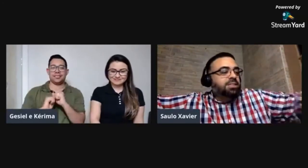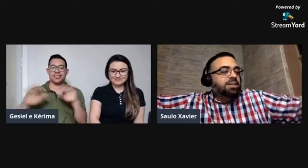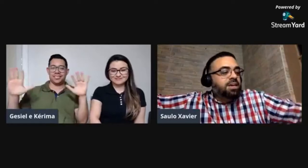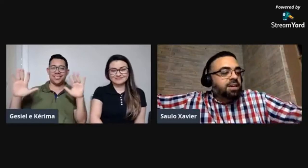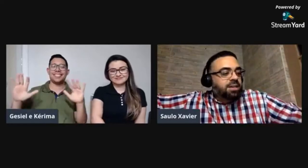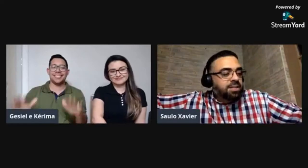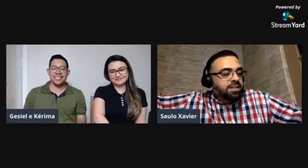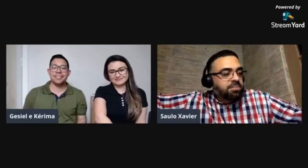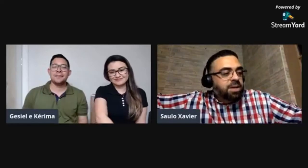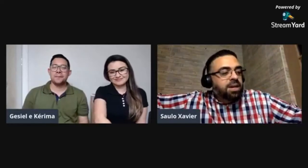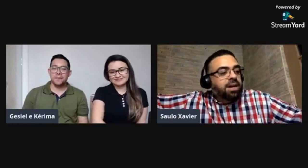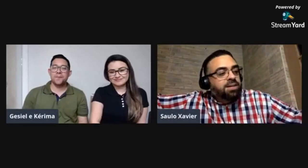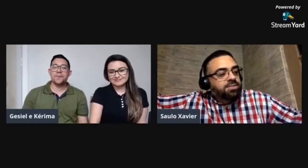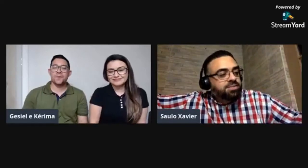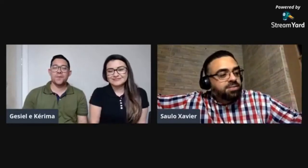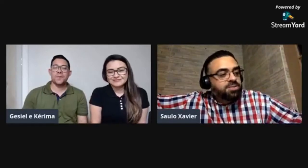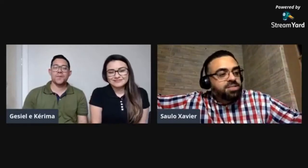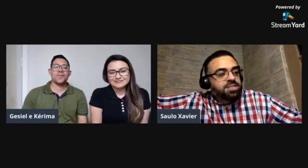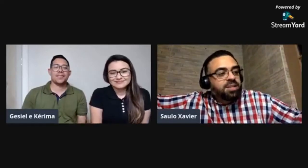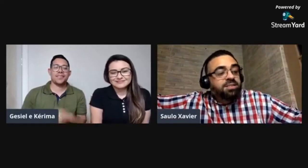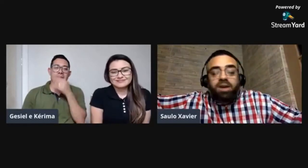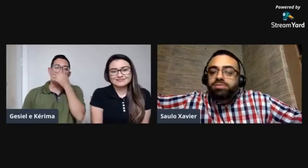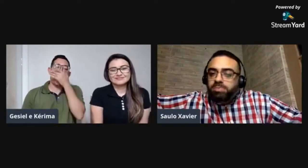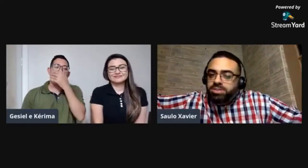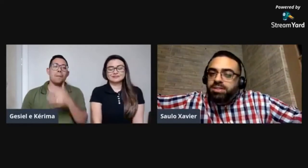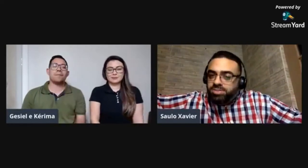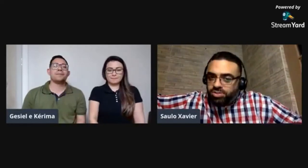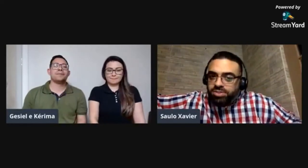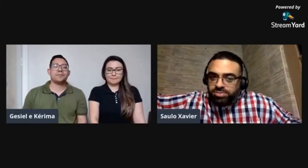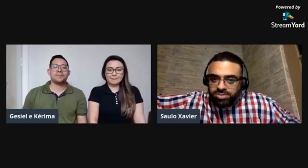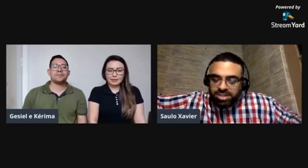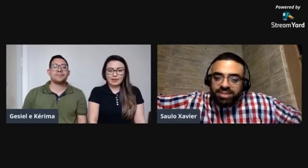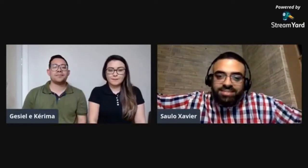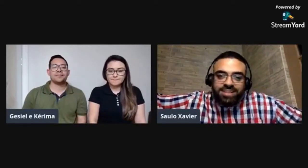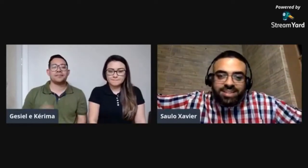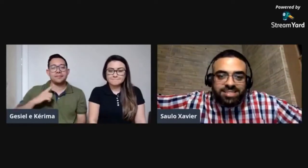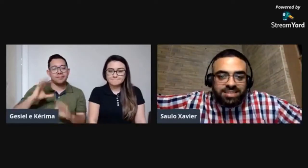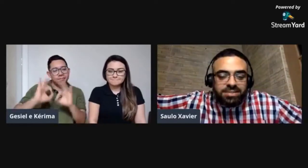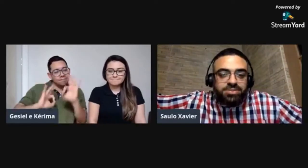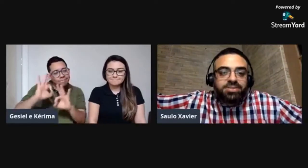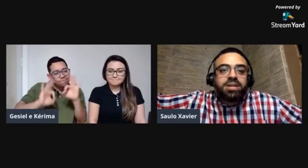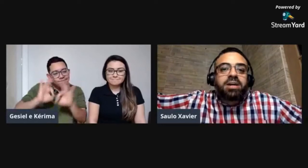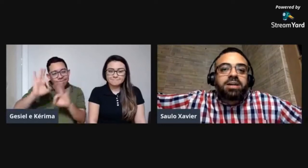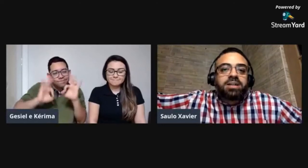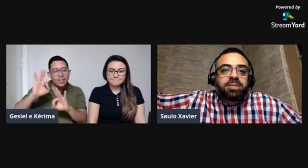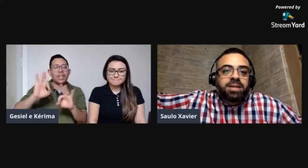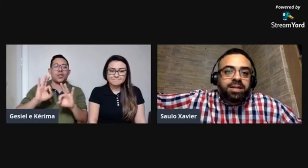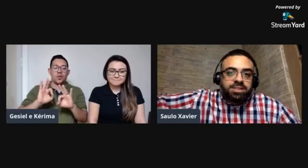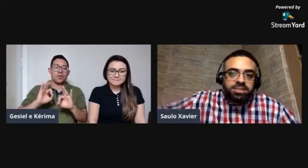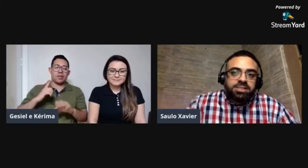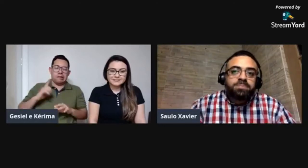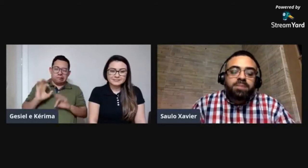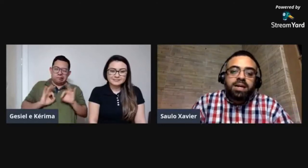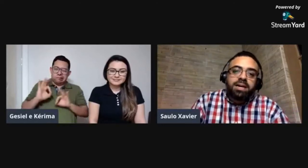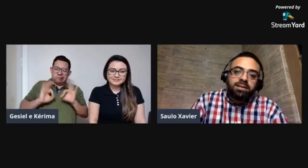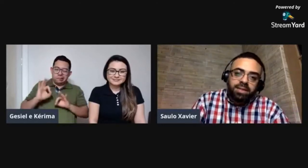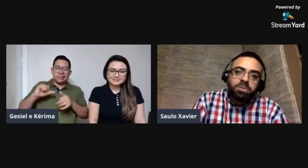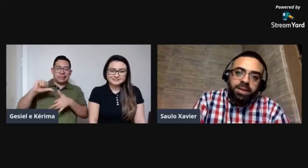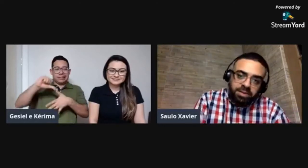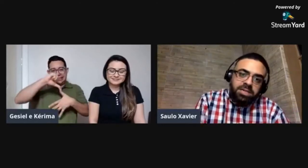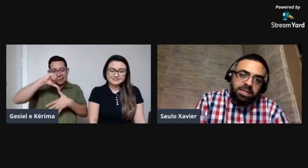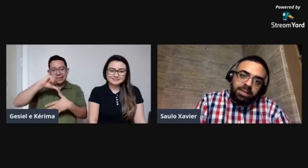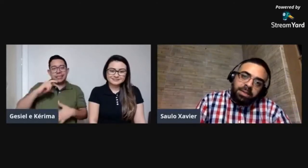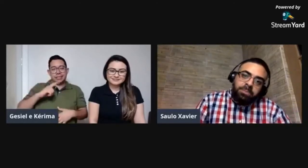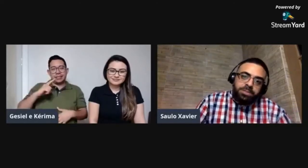Latina que têm trabalhado, se Deus quiser. Tem alguns projetos nossos já, graças a Deus, na América Latina.